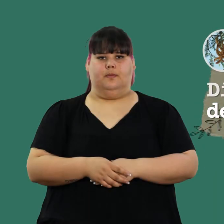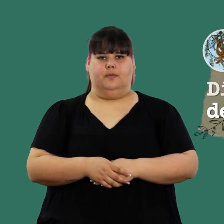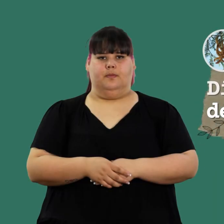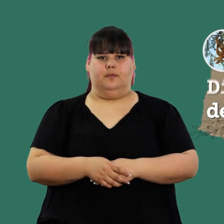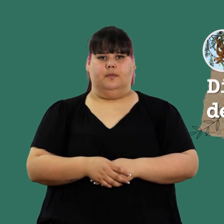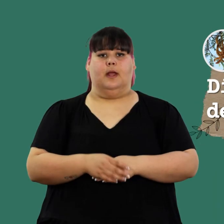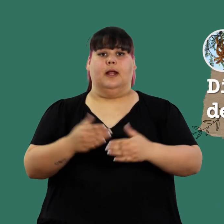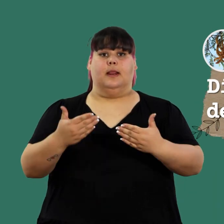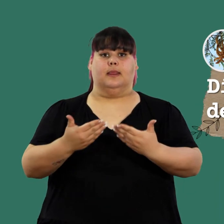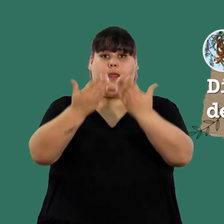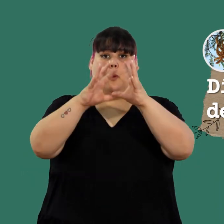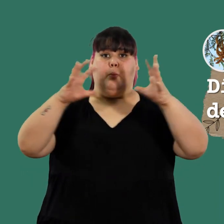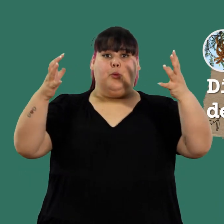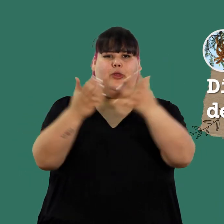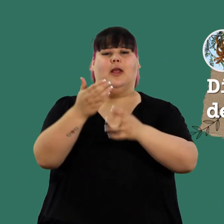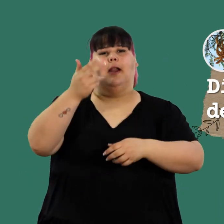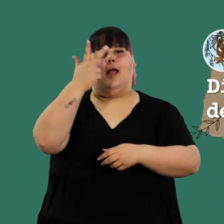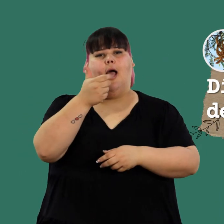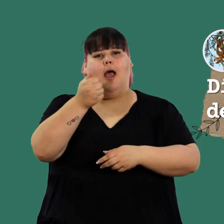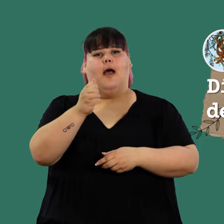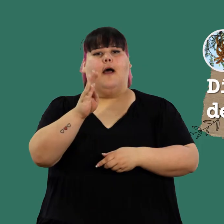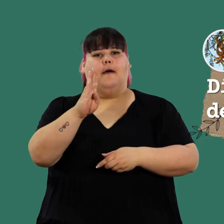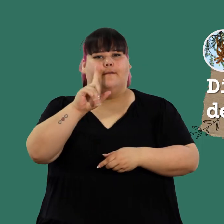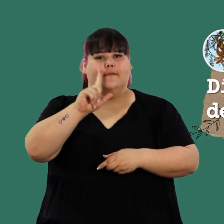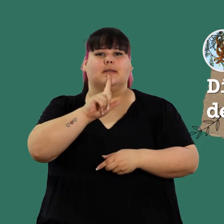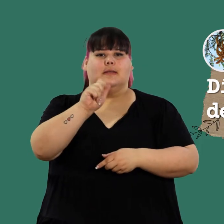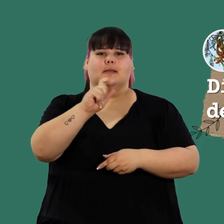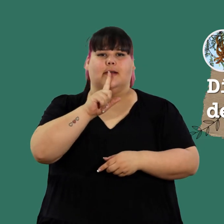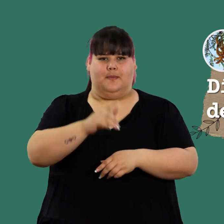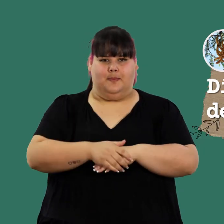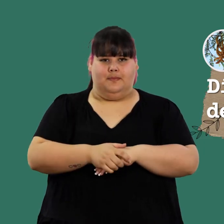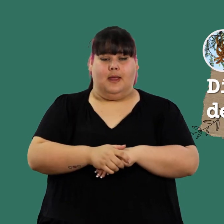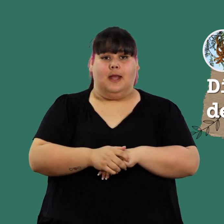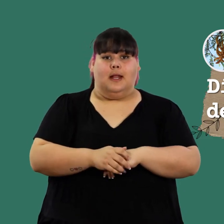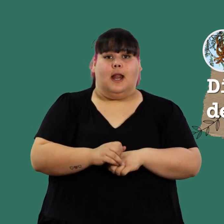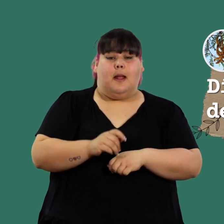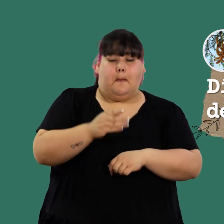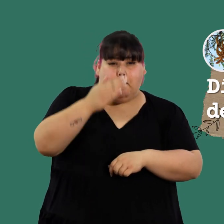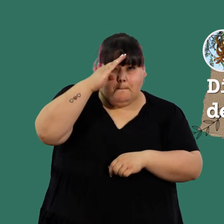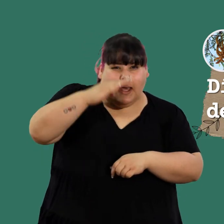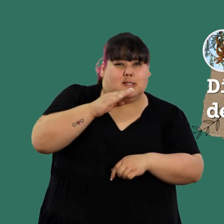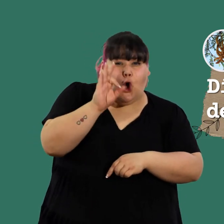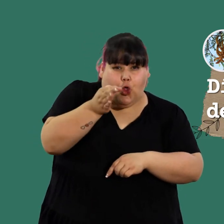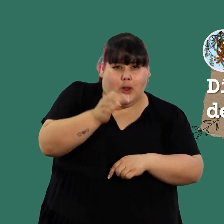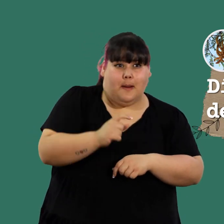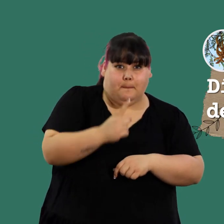Día Mundial del hábitat el primer lunes de octubre de cada año